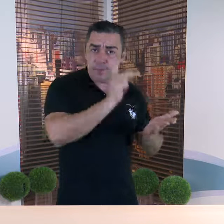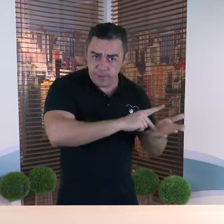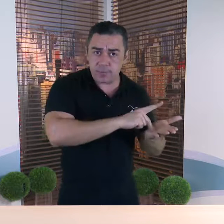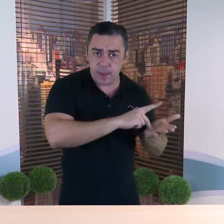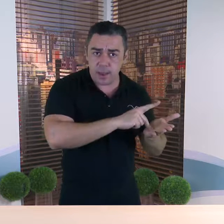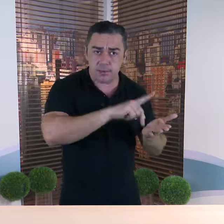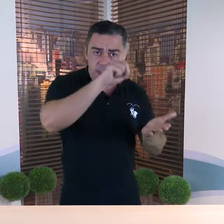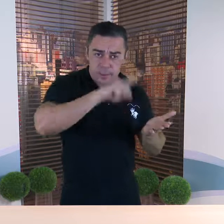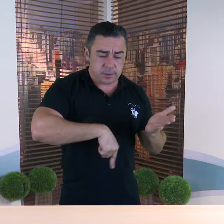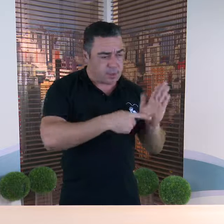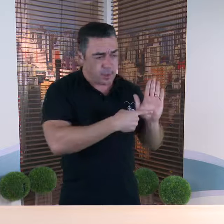era verdadeira e